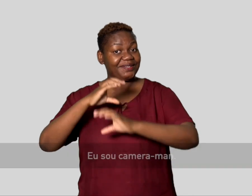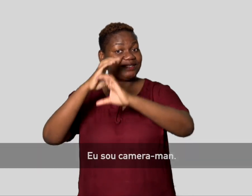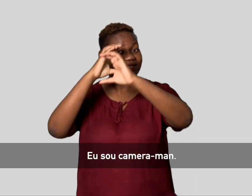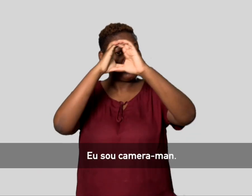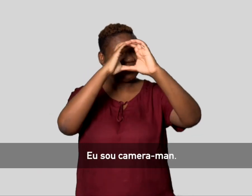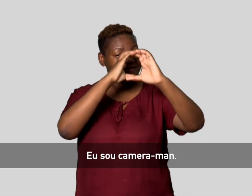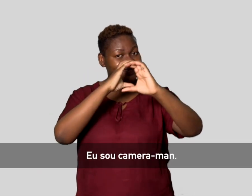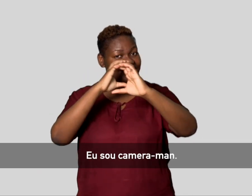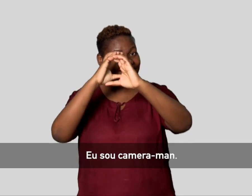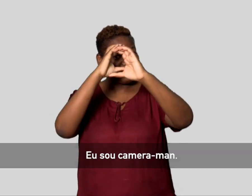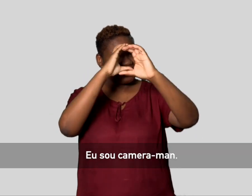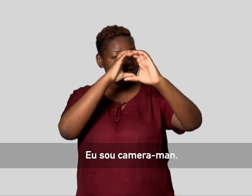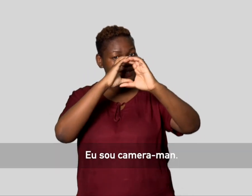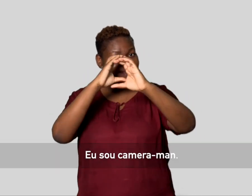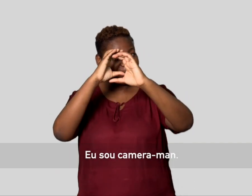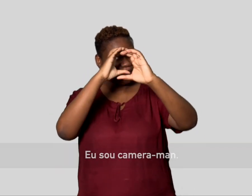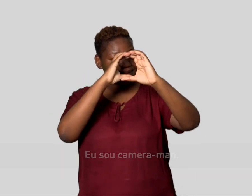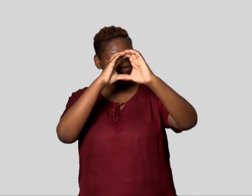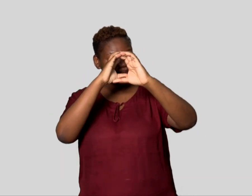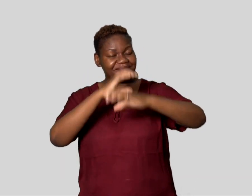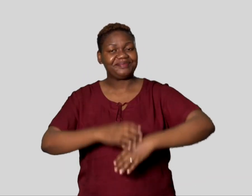Eu sou cameraman.